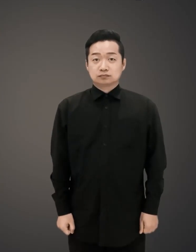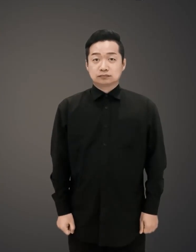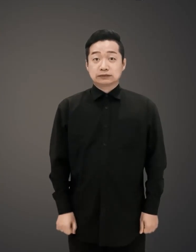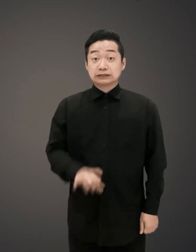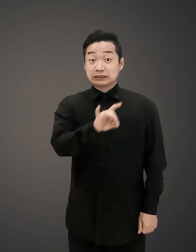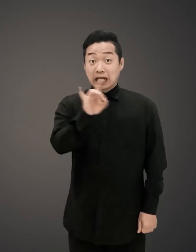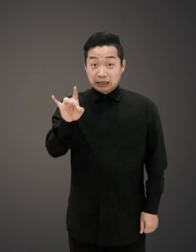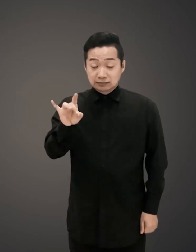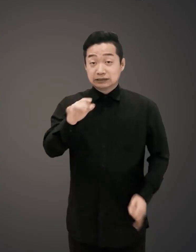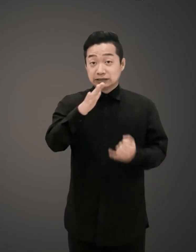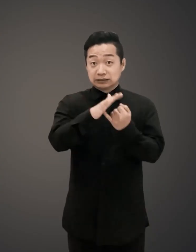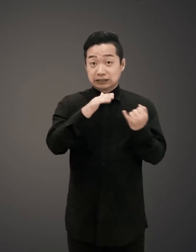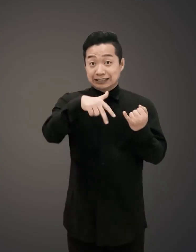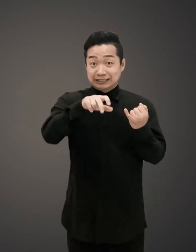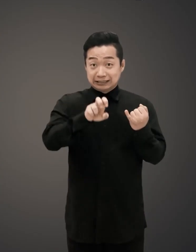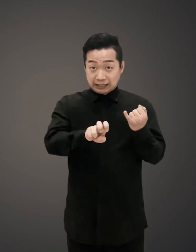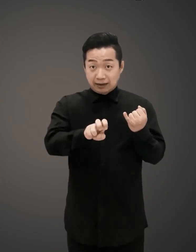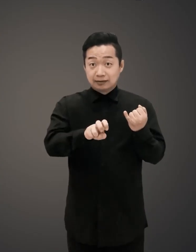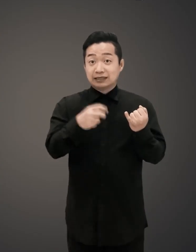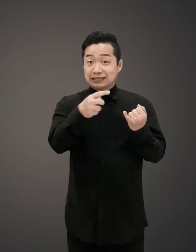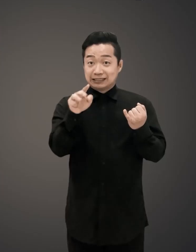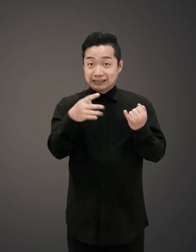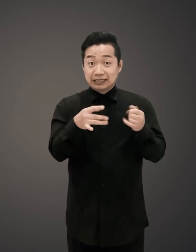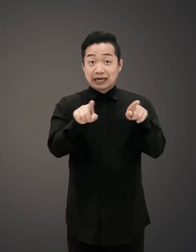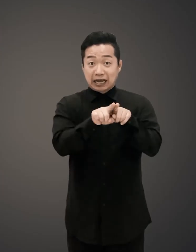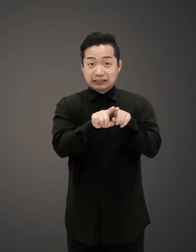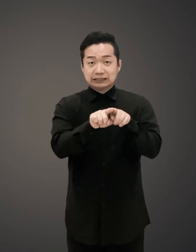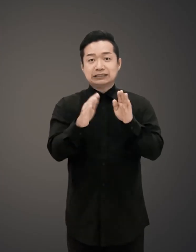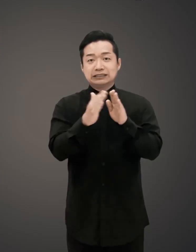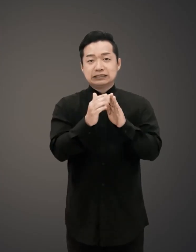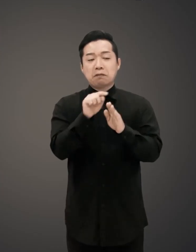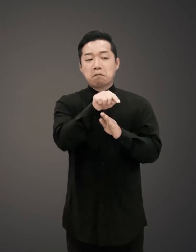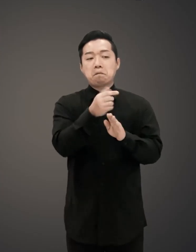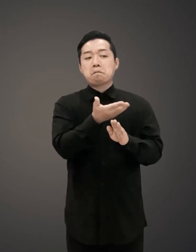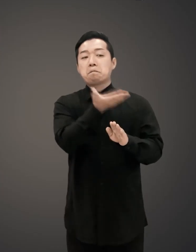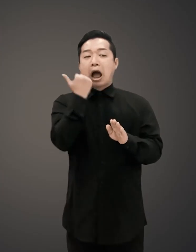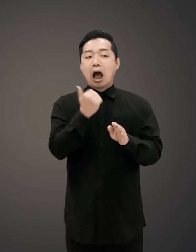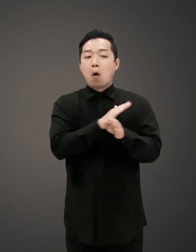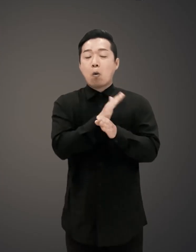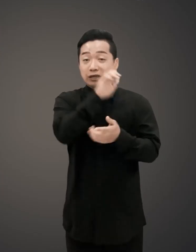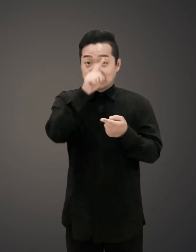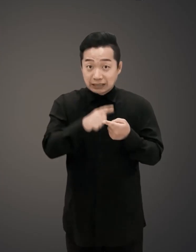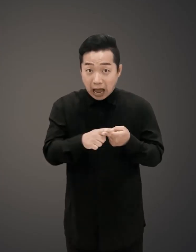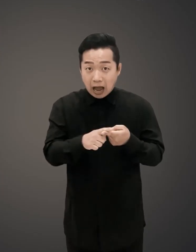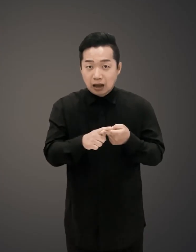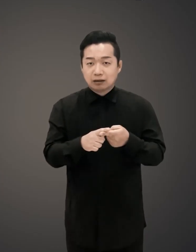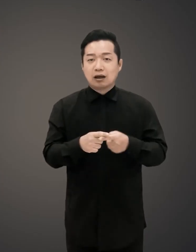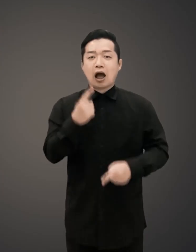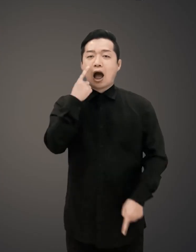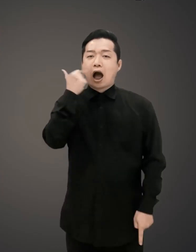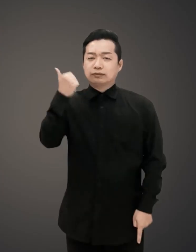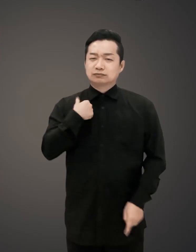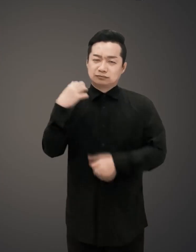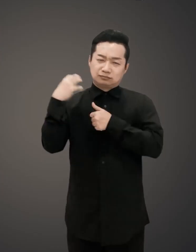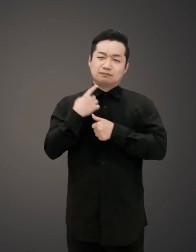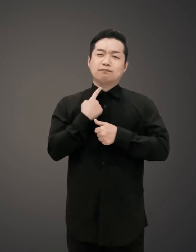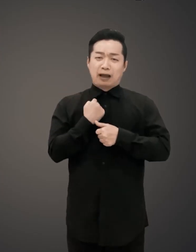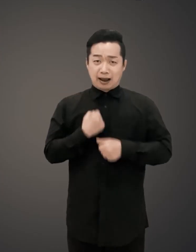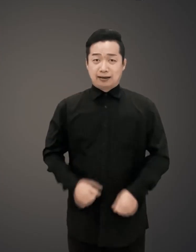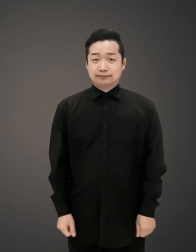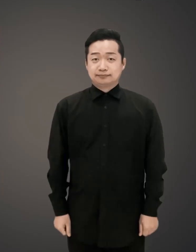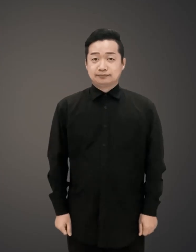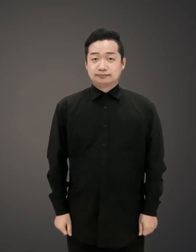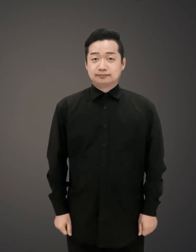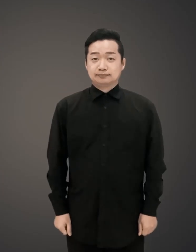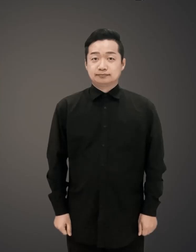오죽했으면 스카웃은 잼 그리고 딜과 함께 그를 집 밖으로 꿰어내는 놀이를 하다 에디커스 펀치에게 크게 혼난 적도